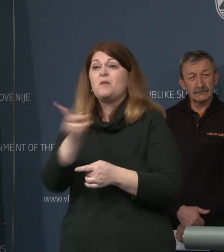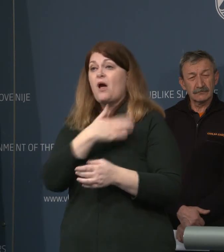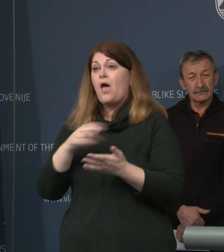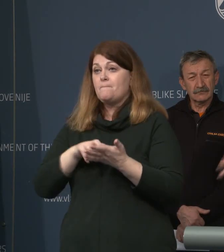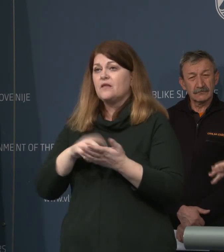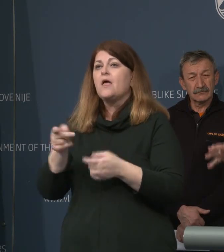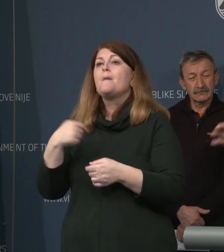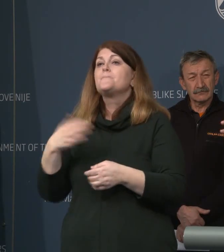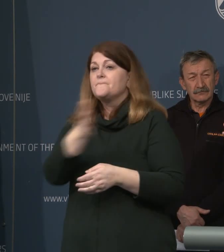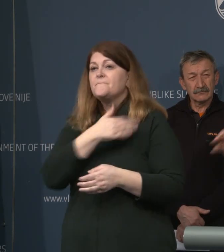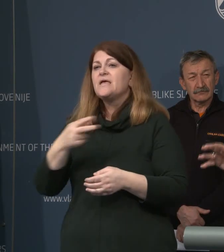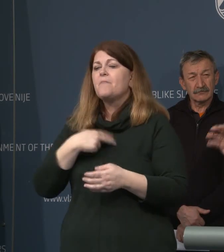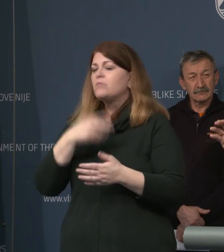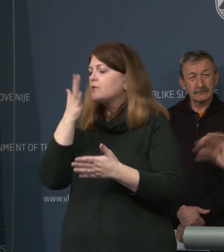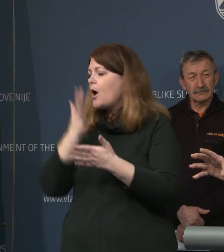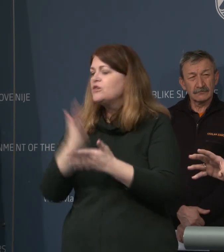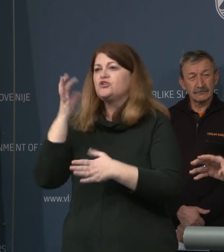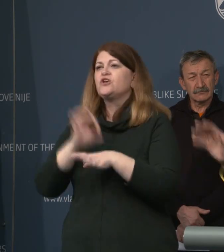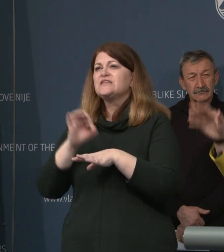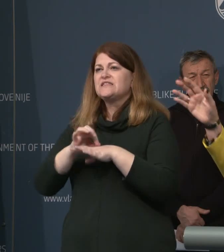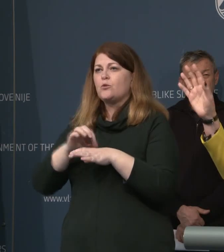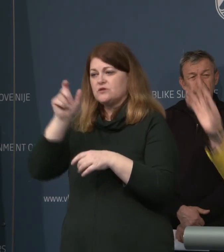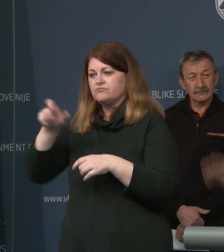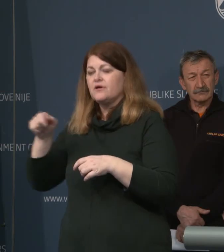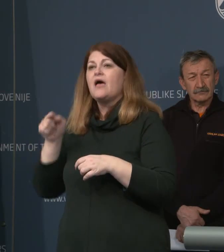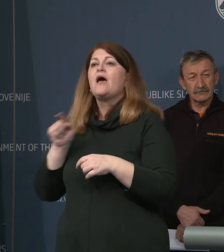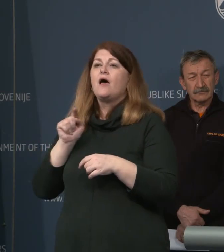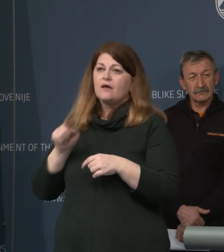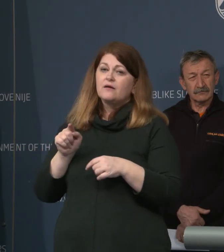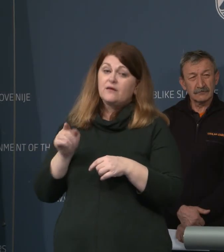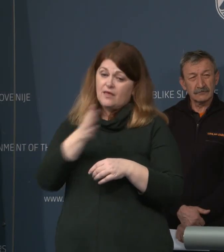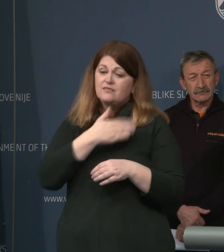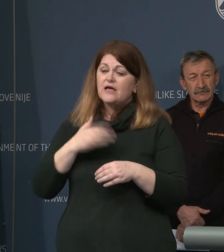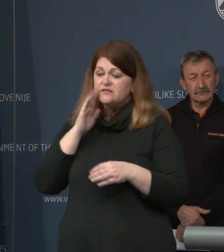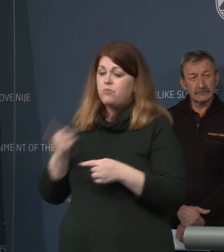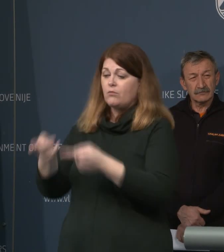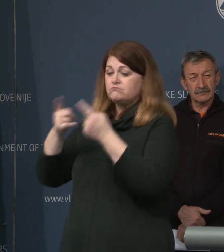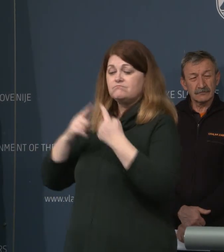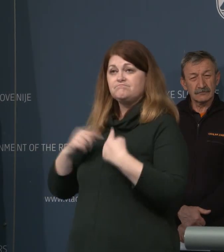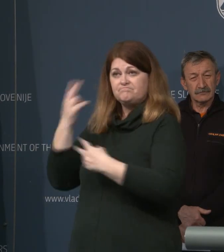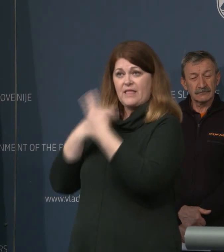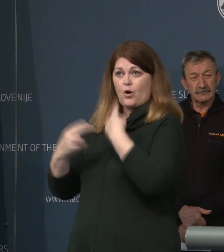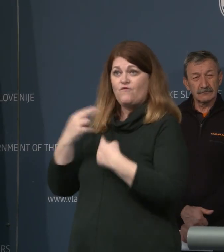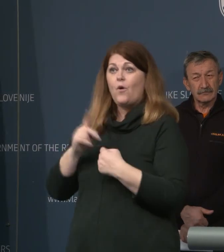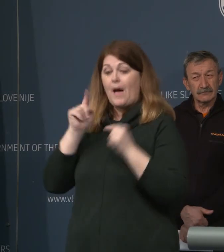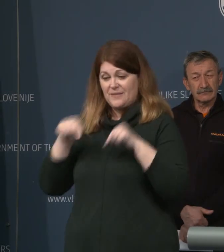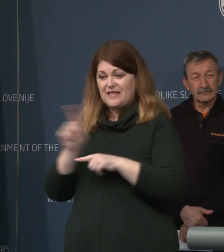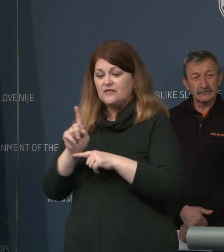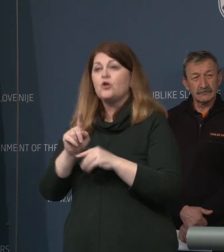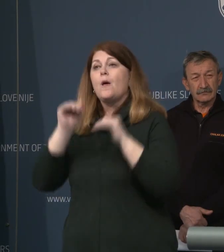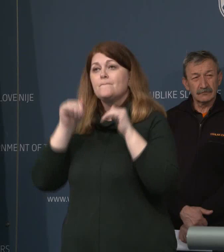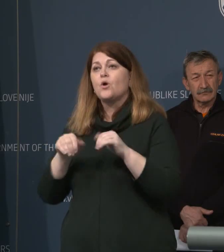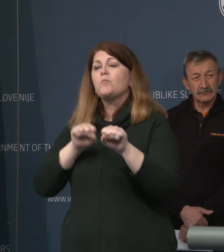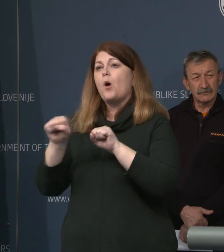Mi imamo perfekten zdravstveni kader, ki nas bo seveda, ko se postaramo, tudi obvladoval. Ampak ta trenutek seveda